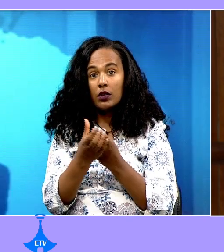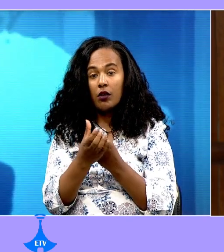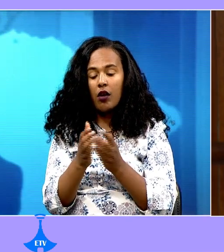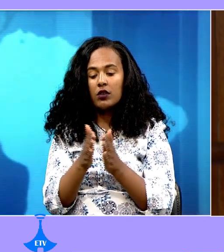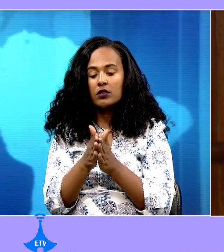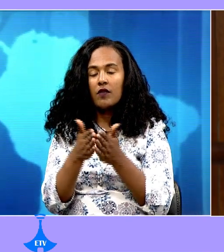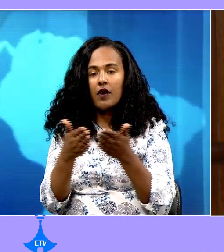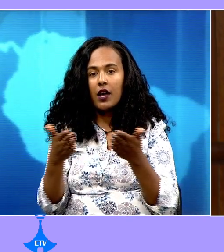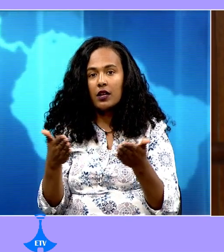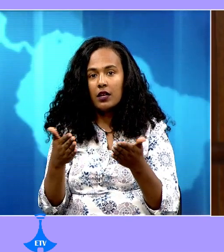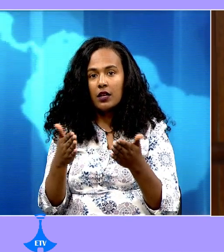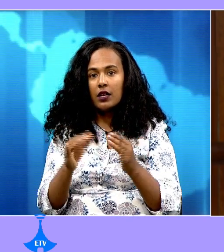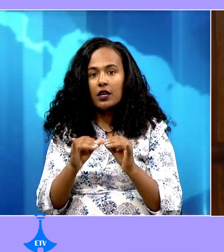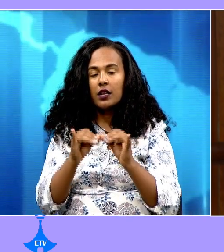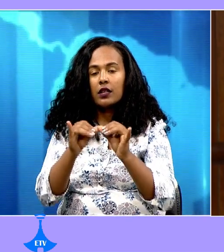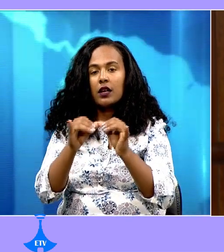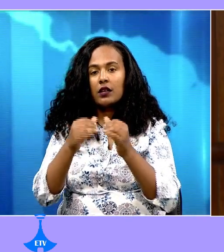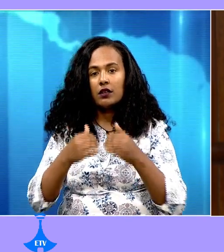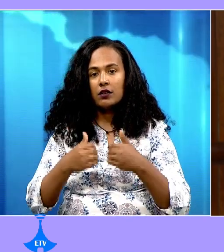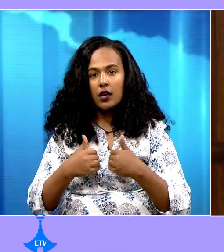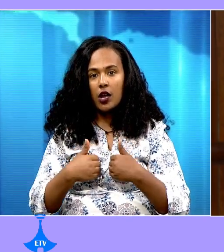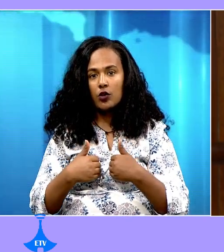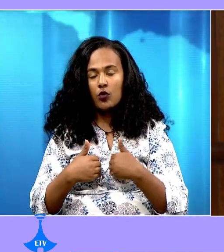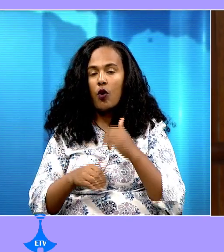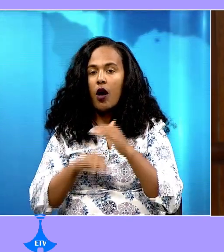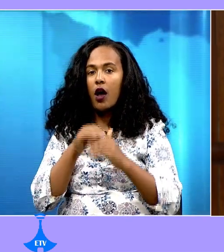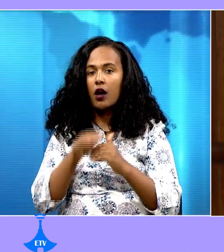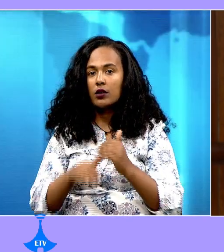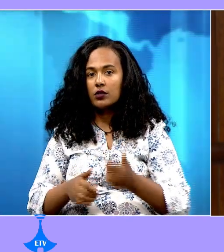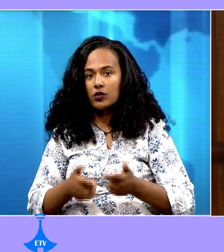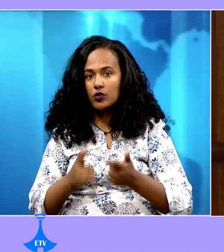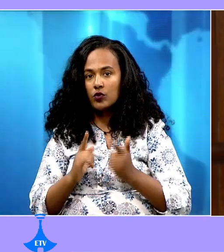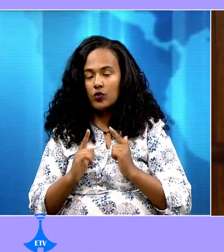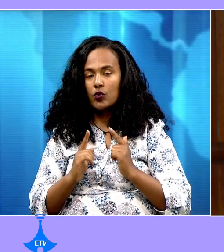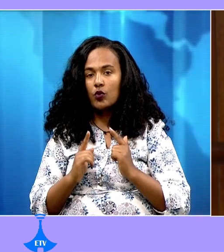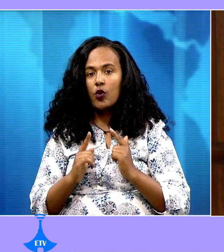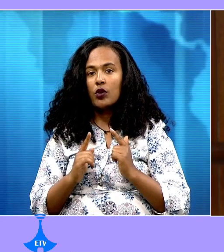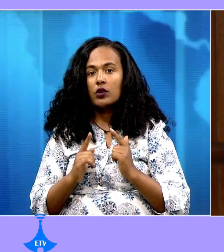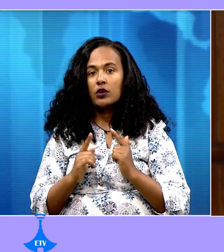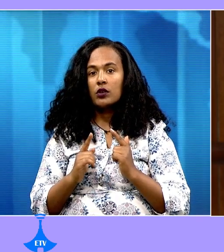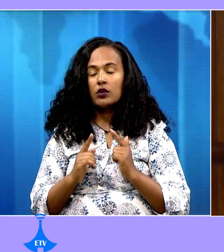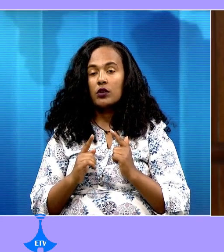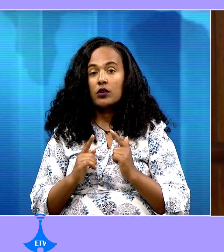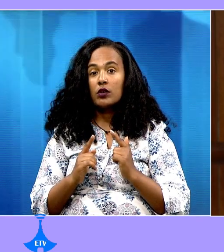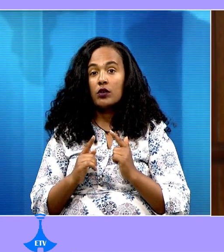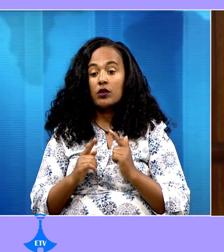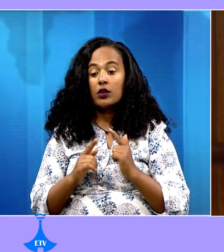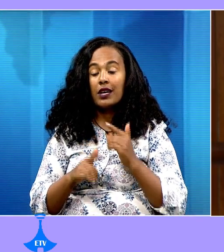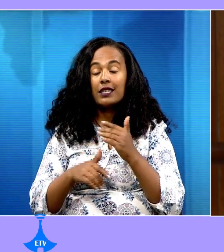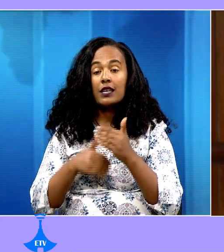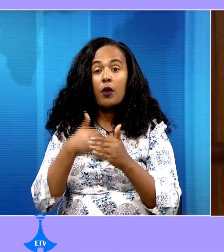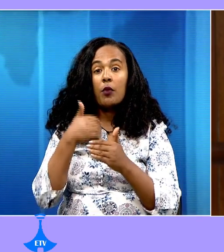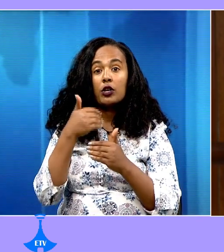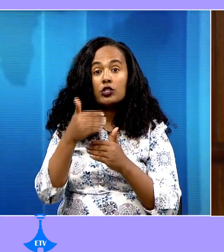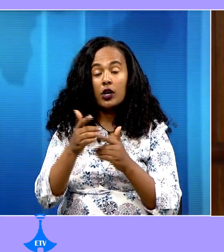ሰፋ ያለ ቀጣይነት ያለው ጋራንቲ የሆነ አክሰስ ኑሮን ኢኮኖሚያችን በቀጣይ የሚያድግበትን ነገር ማረጋገጥ አለብን። ከዛ ባሻገር